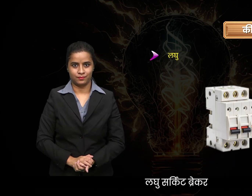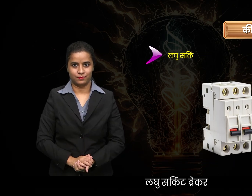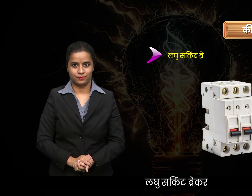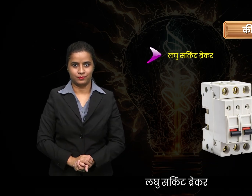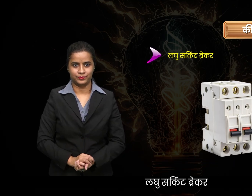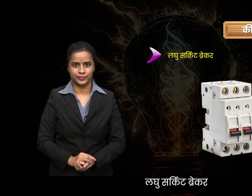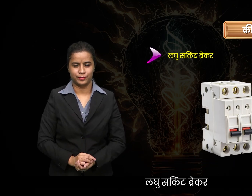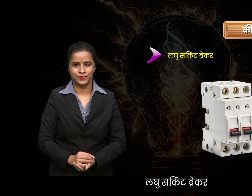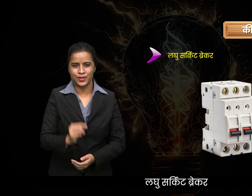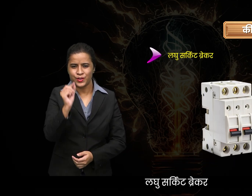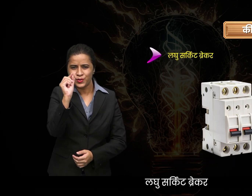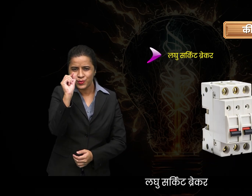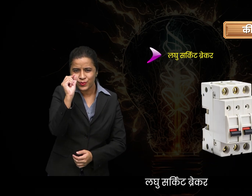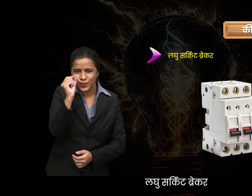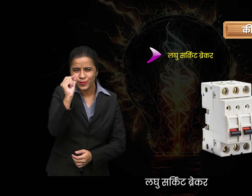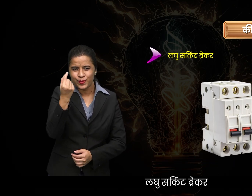लघु सर्किट ब्रेकर,